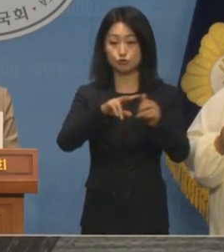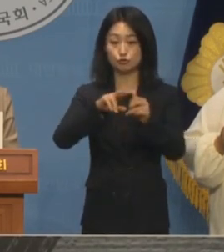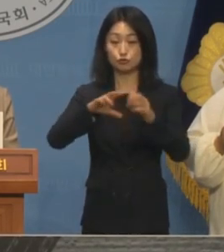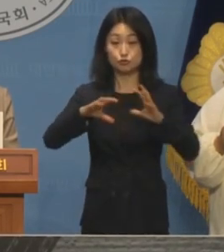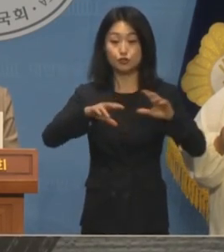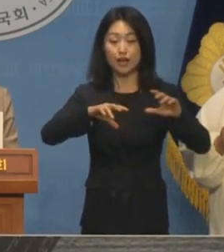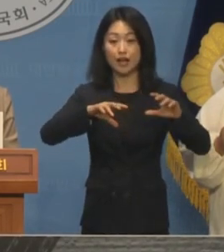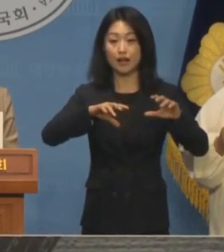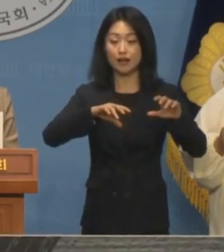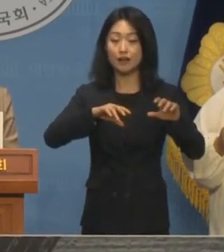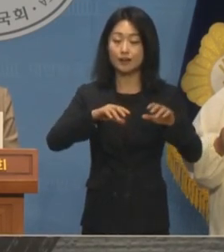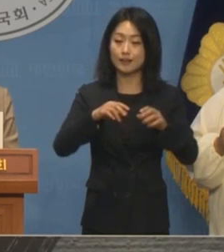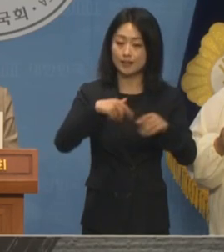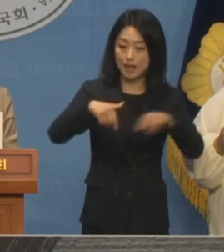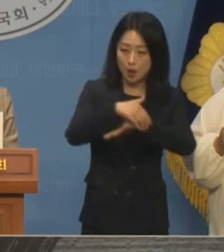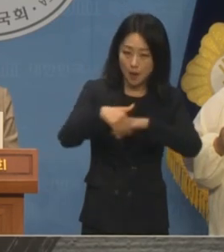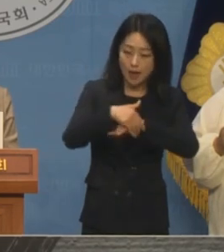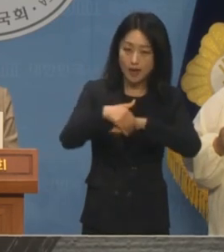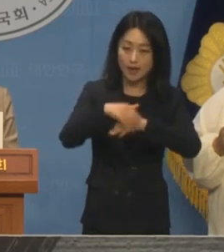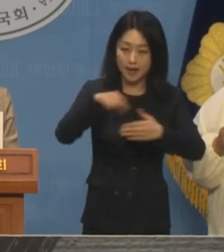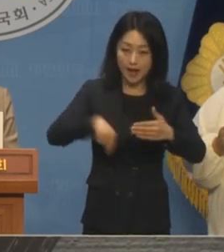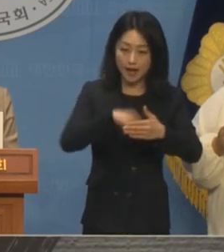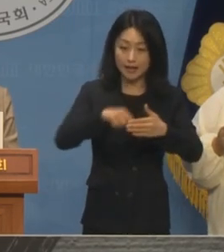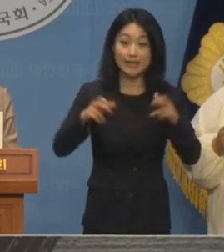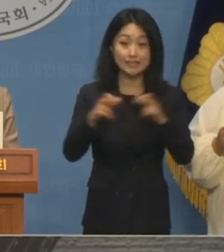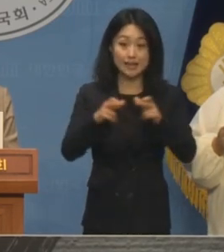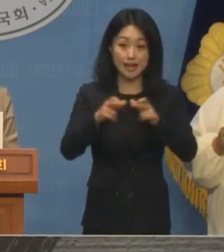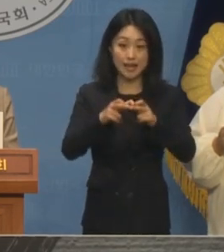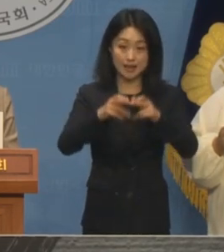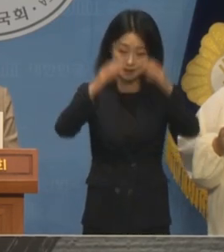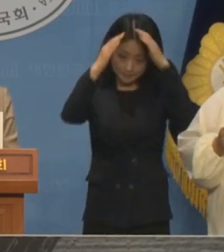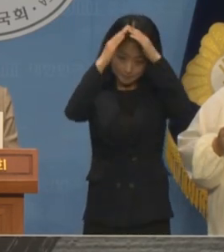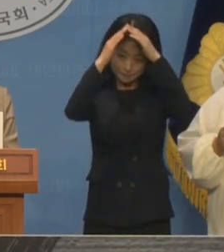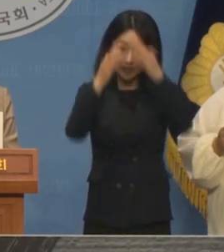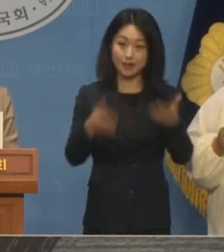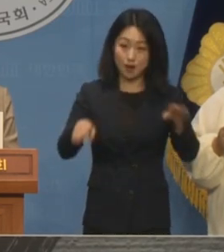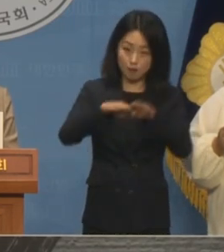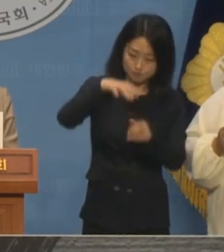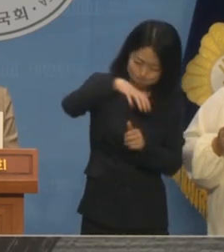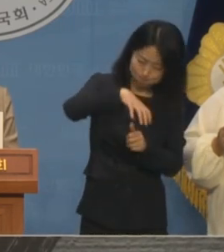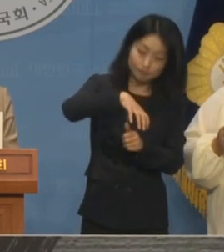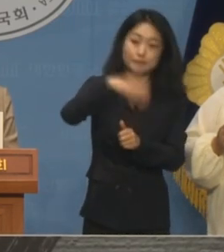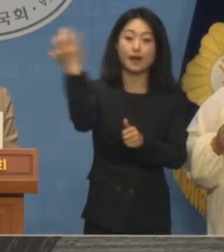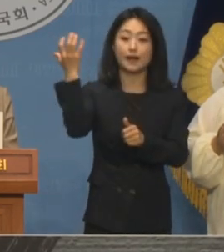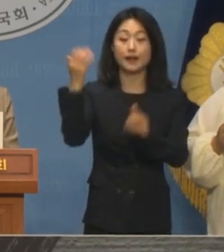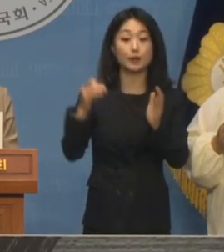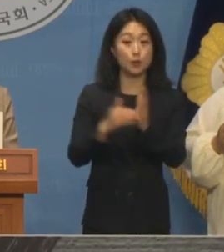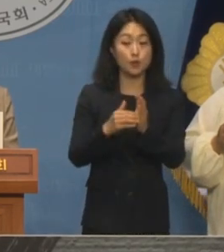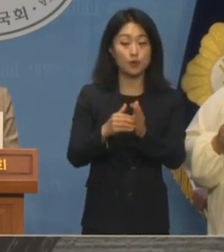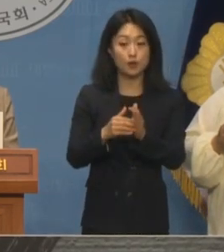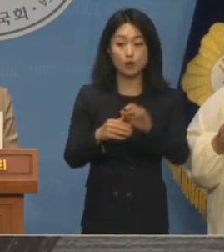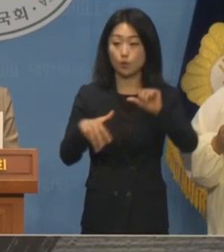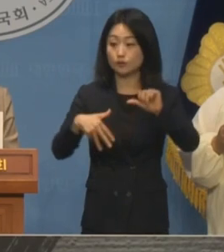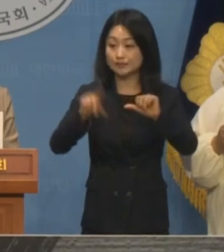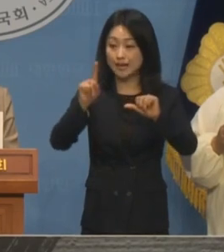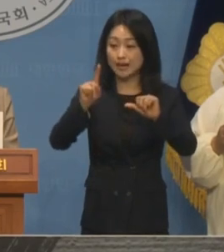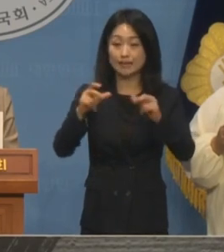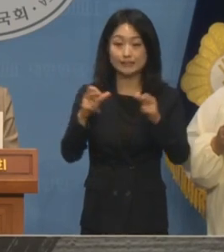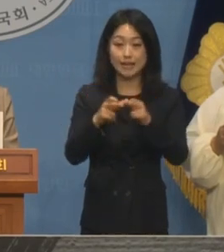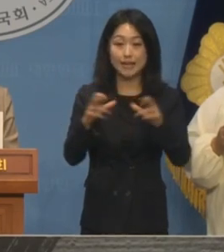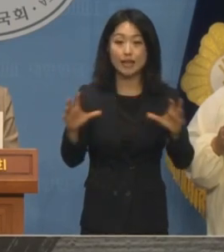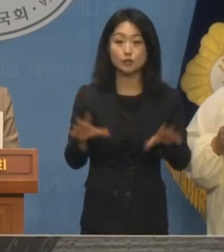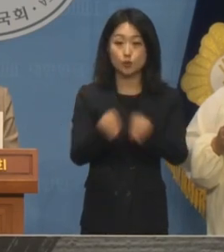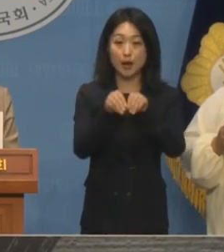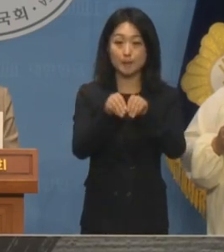국정과제에 탈시설 정책이 포함되었고 2018년 제5차 장애인 정책